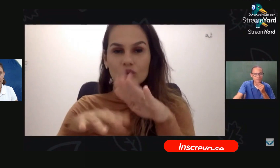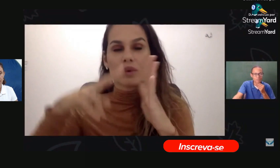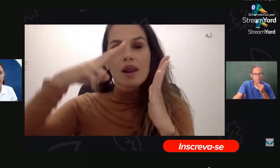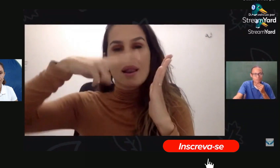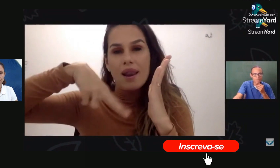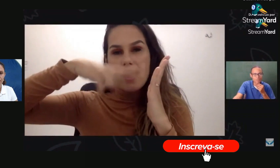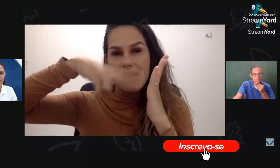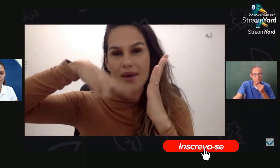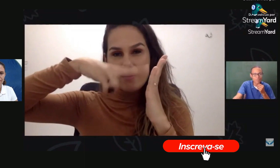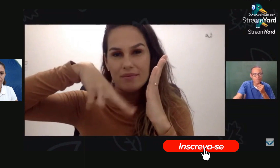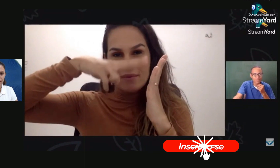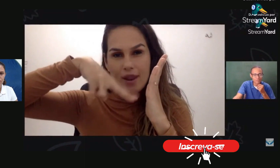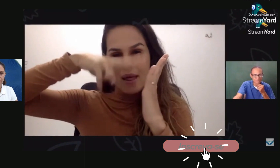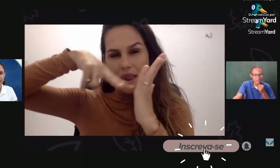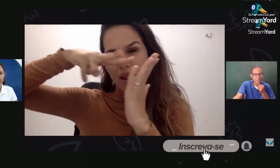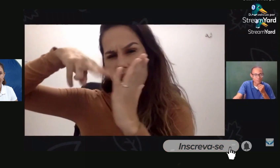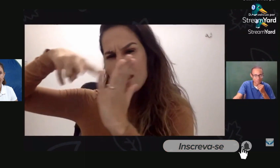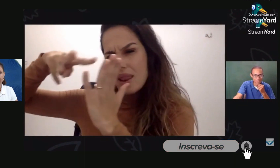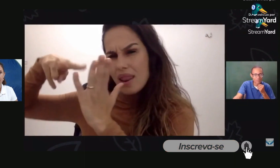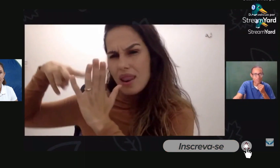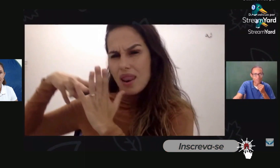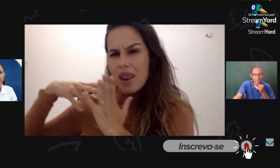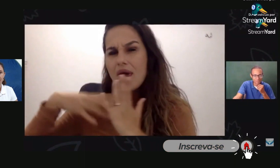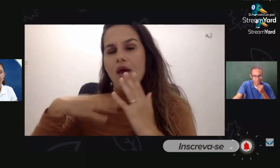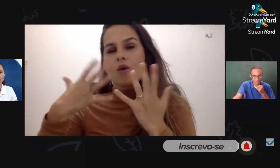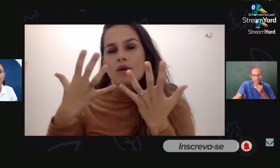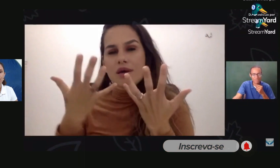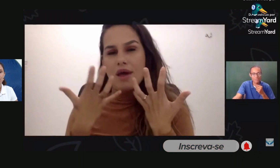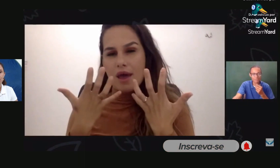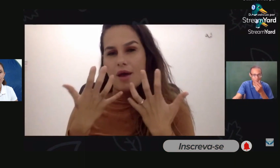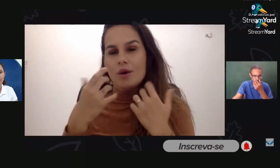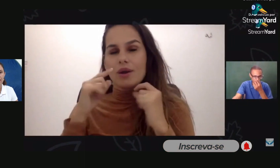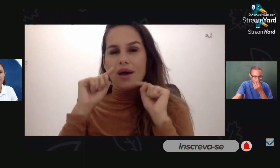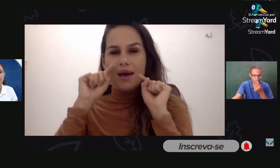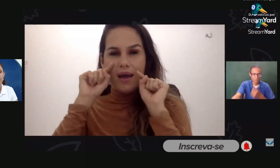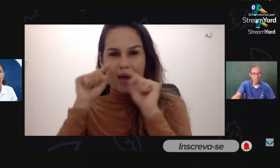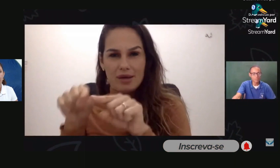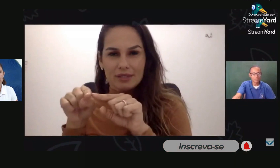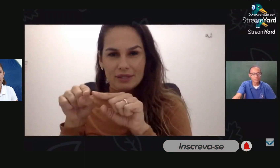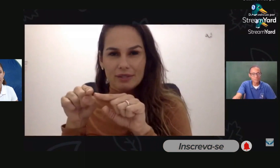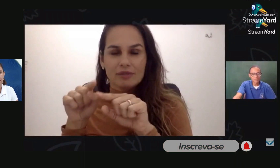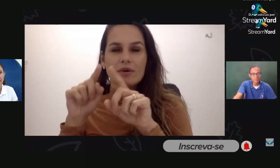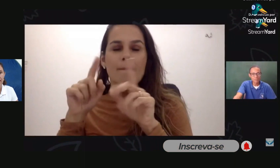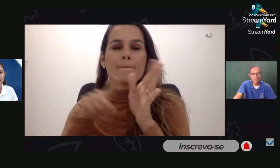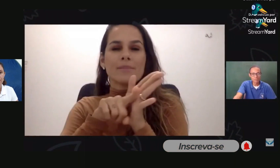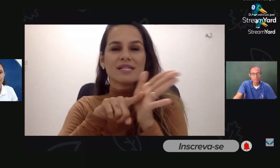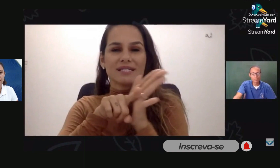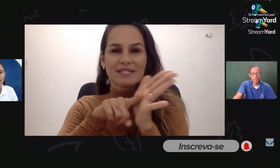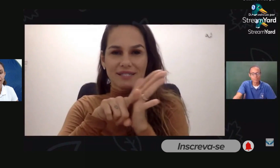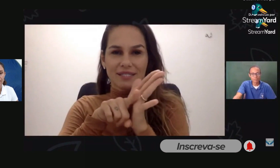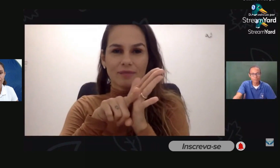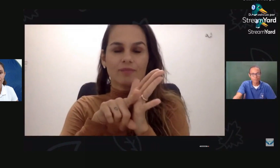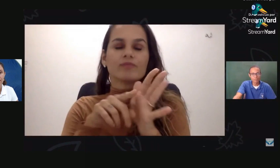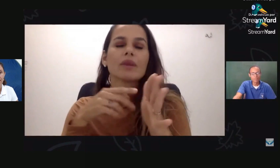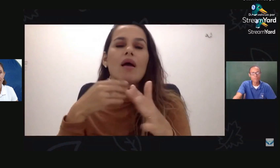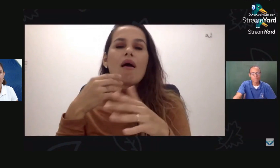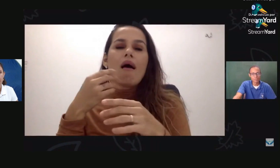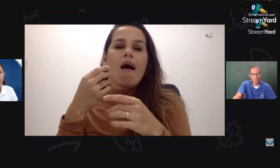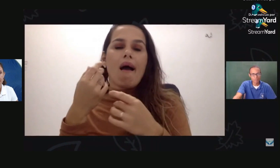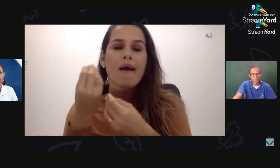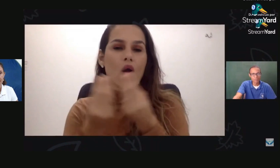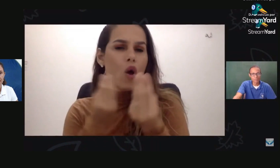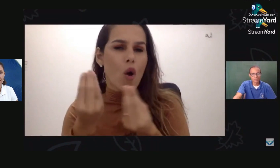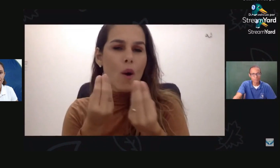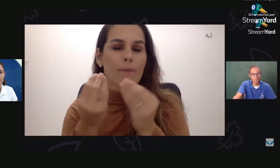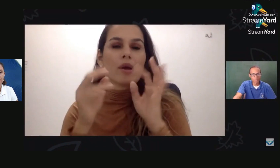Primeiramente, né, foi assim, bem devagar, né, no mestrado, foi aos passos lentos, eu queria fazer